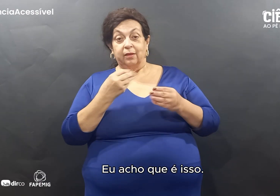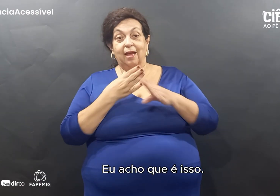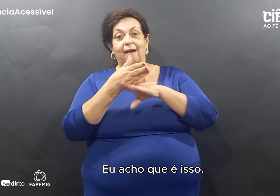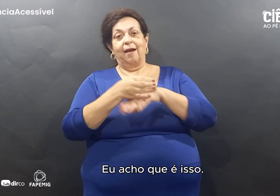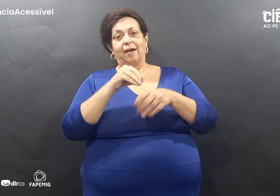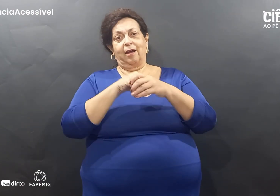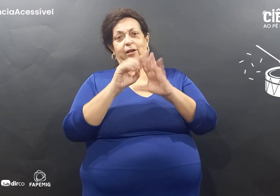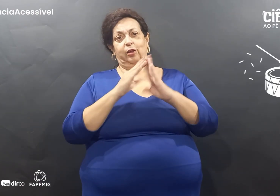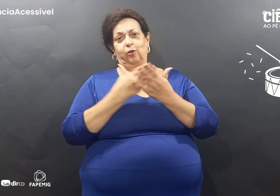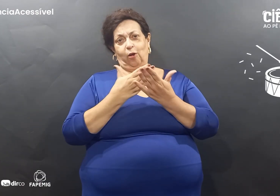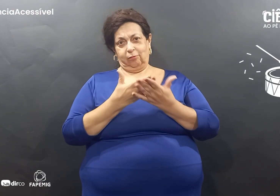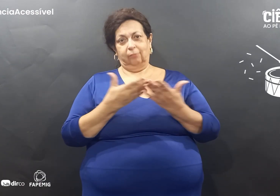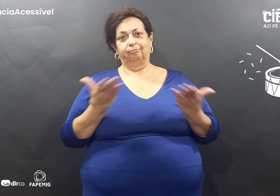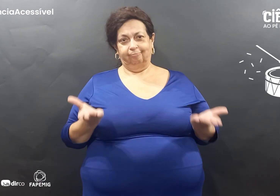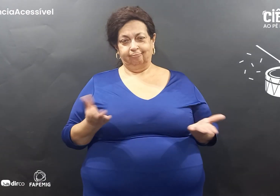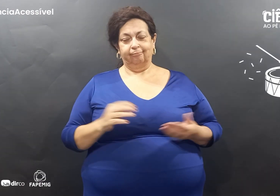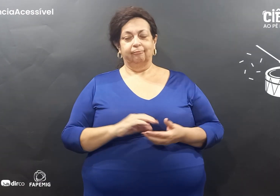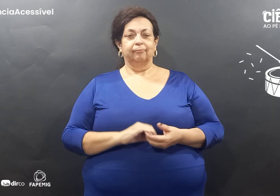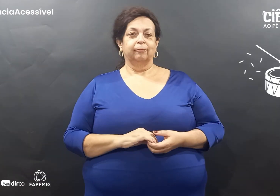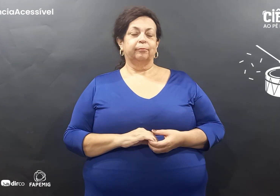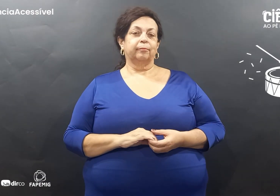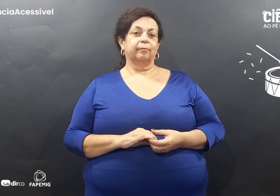Eu acho que é isso.